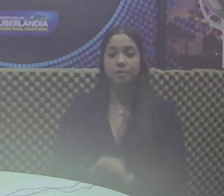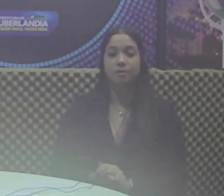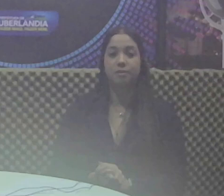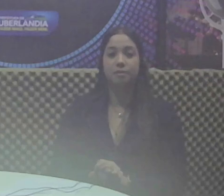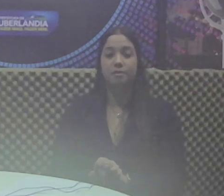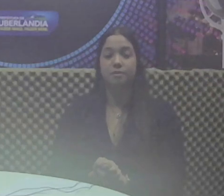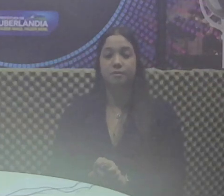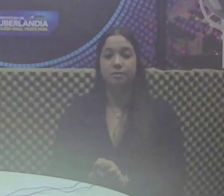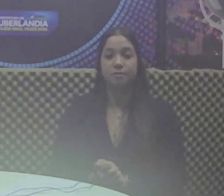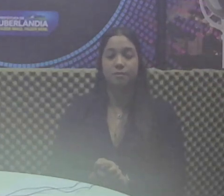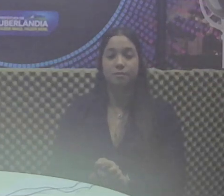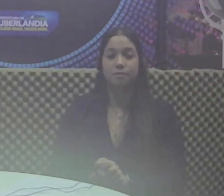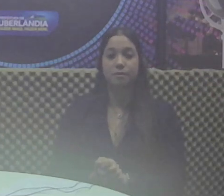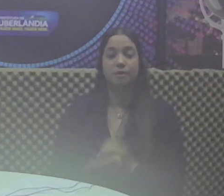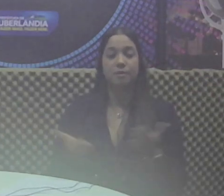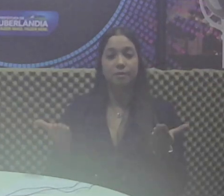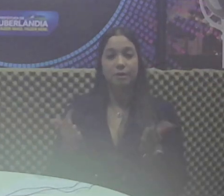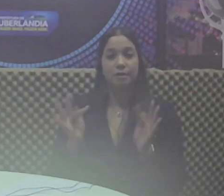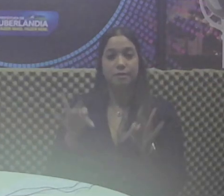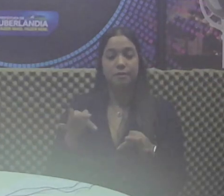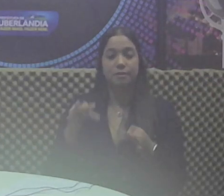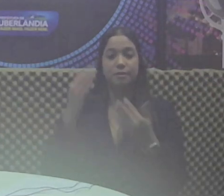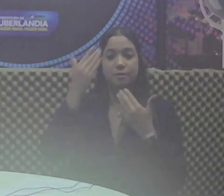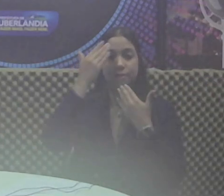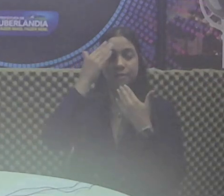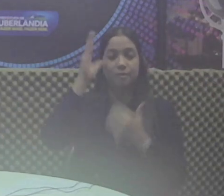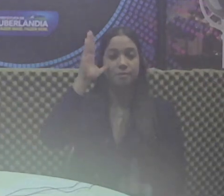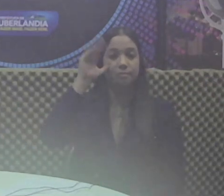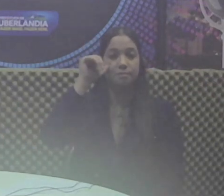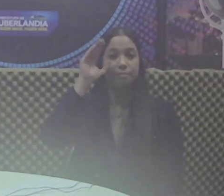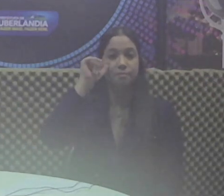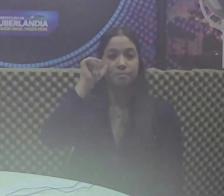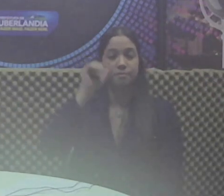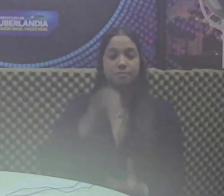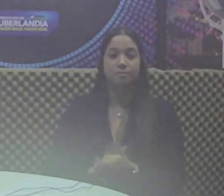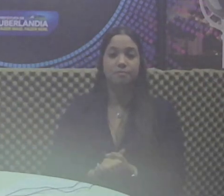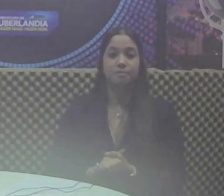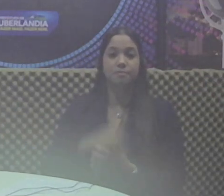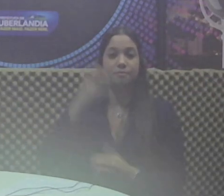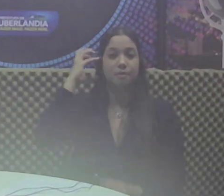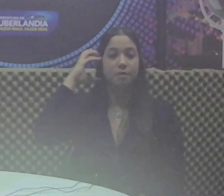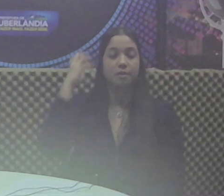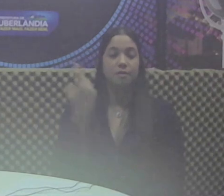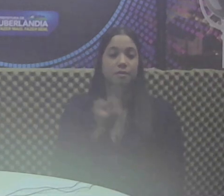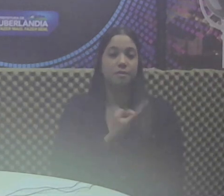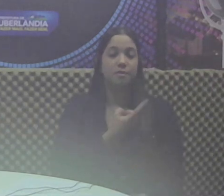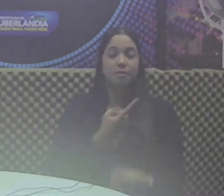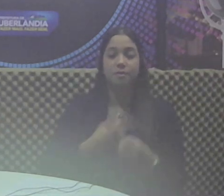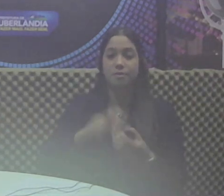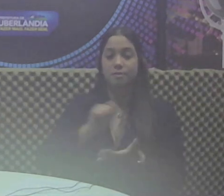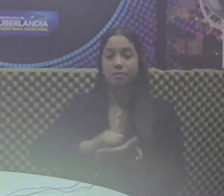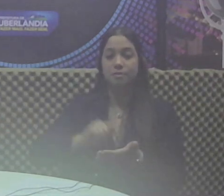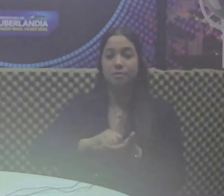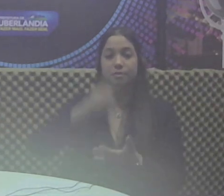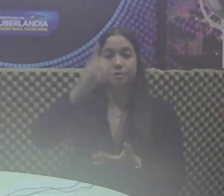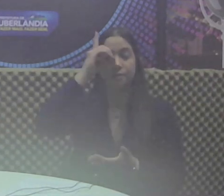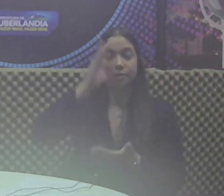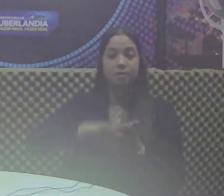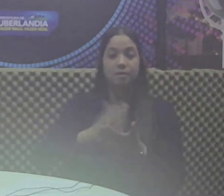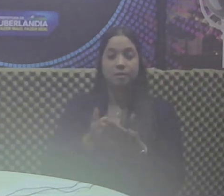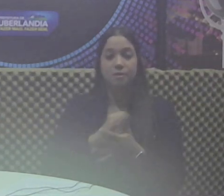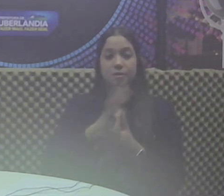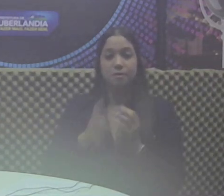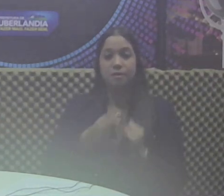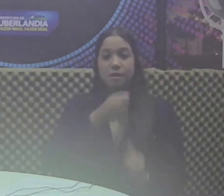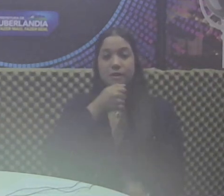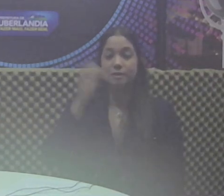notícias. A edição de hoje fica por aqui. Obrigado pela sua audiência. Edição Daniela Aires. Tradução